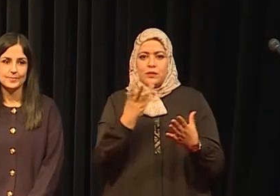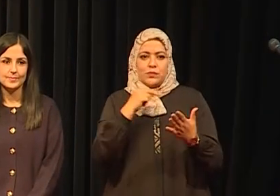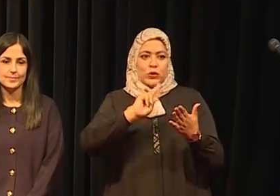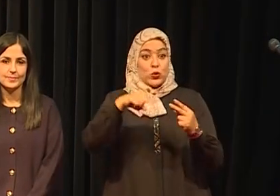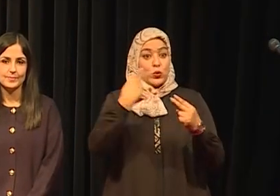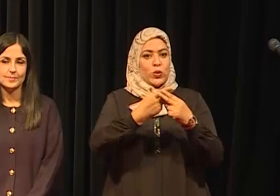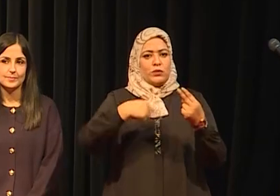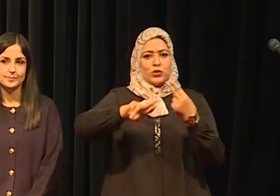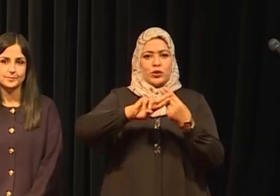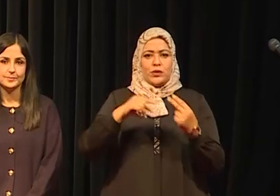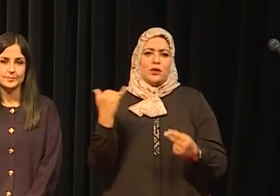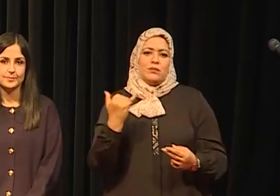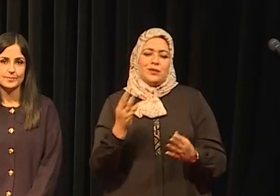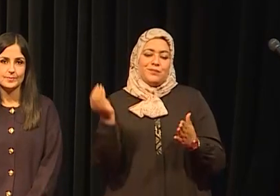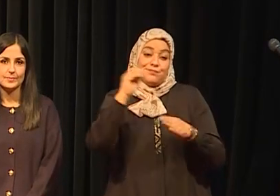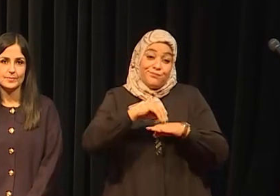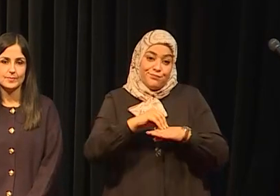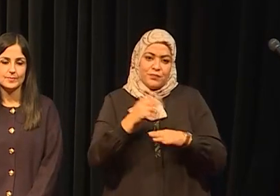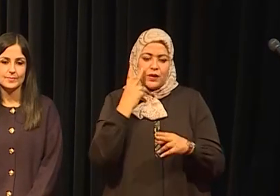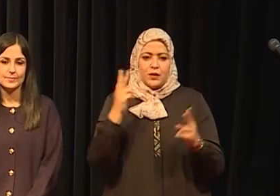الاستجابة، لكنه أيضا